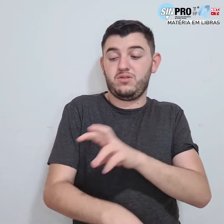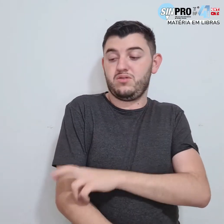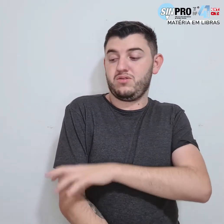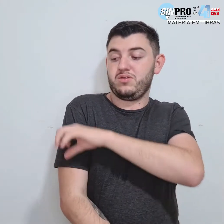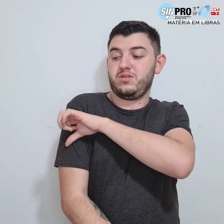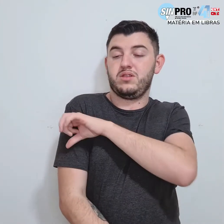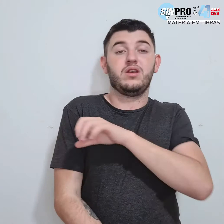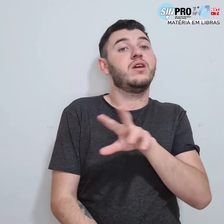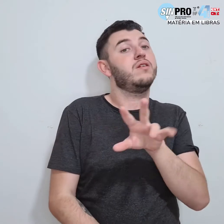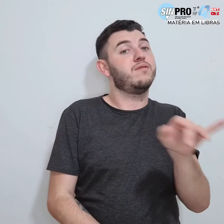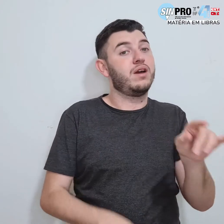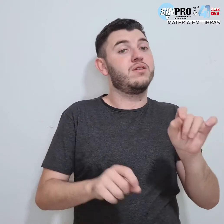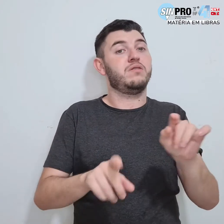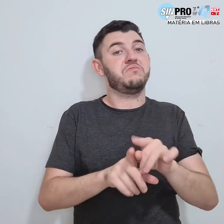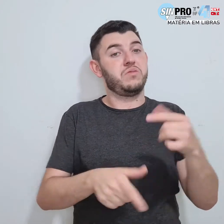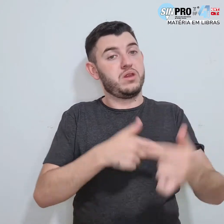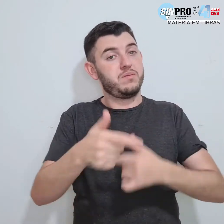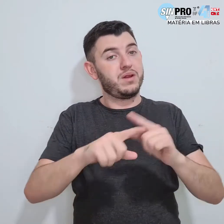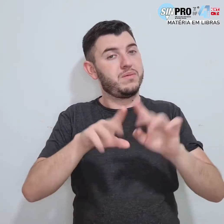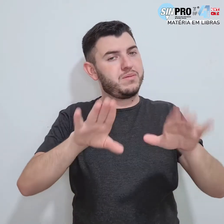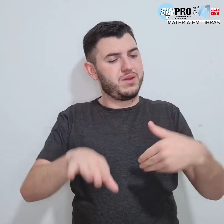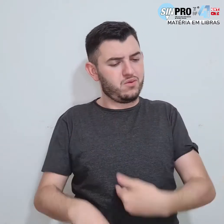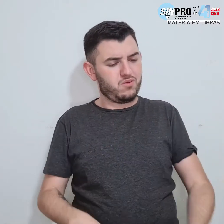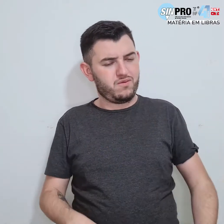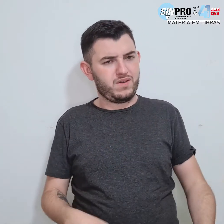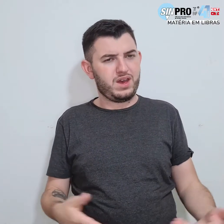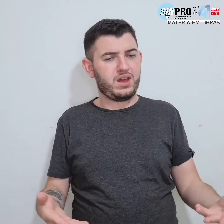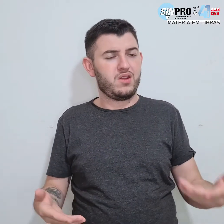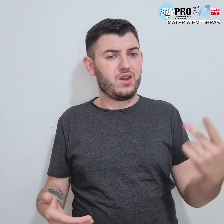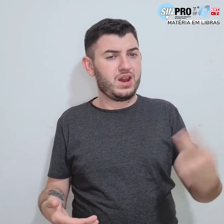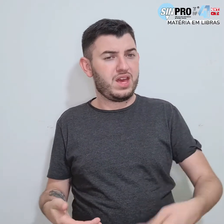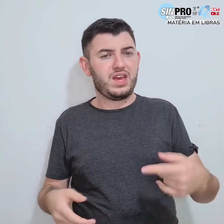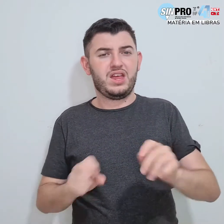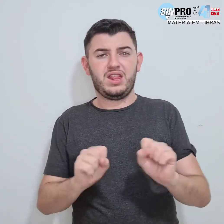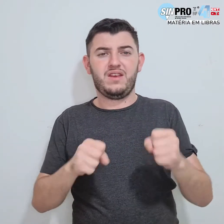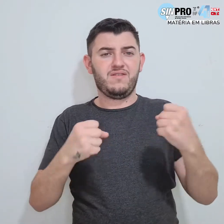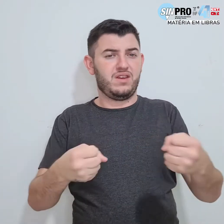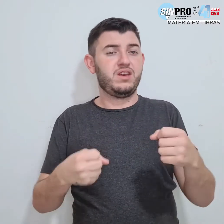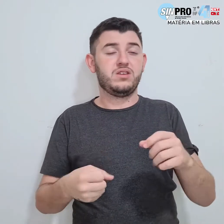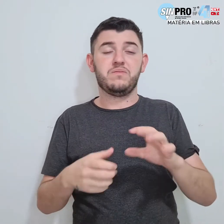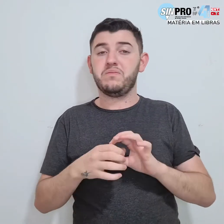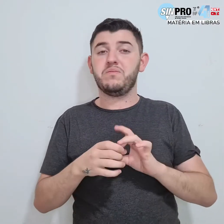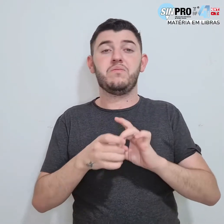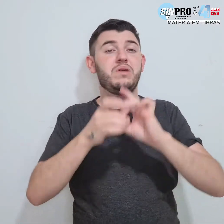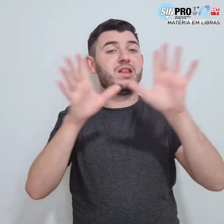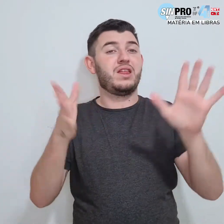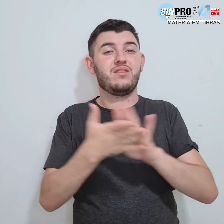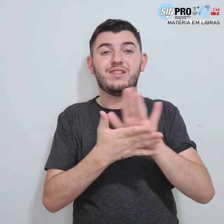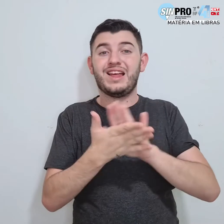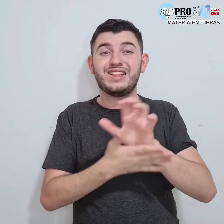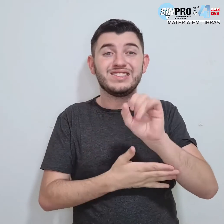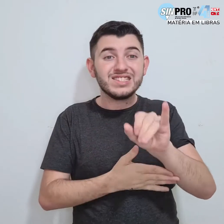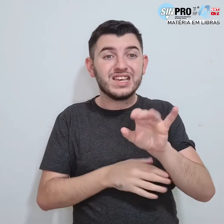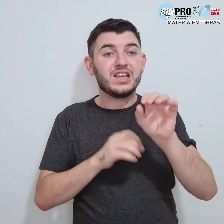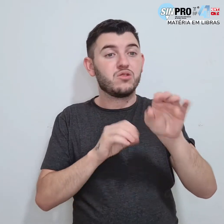Entretanto, ao fazer um governo que defende que não há libertação possível sem educação, como disse em diversas